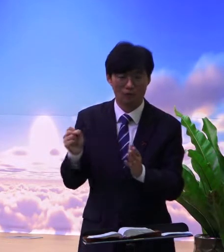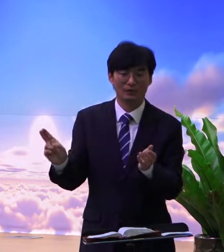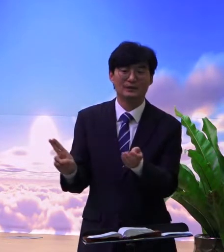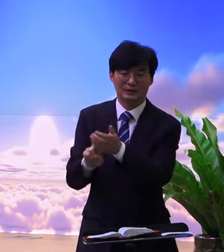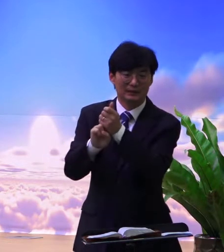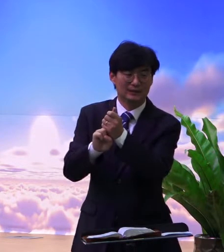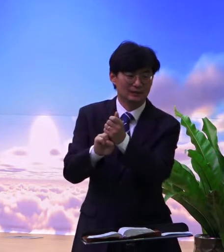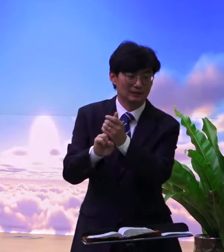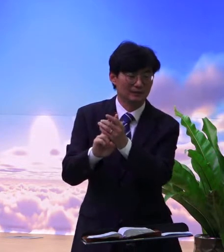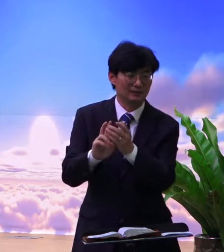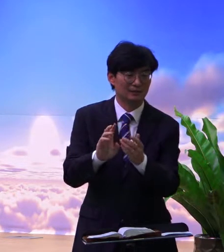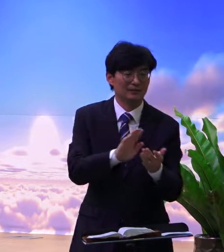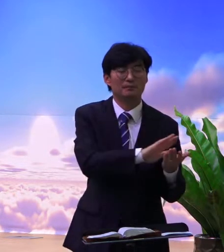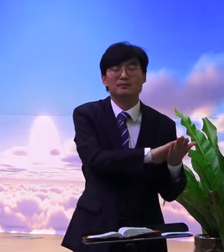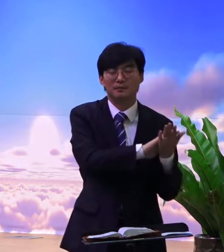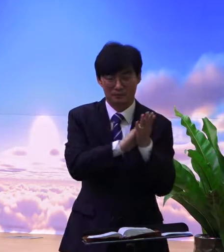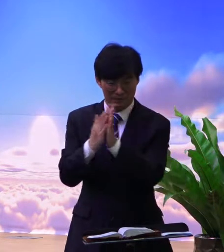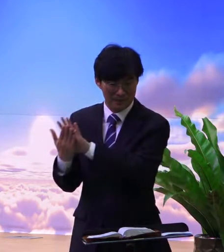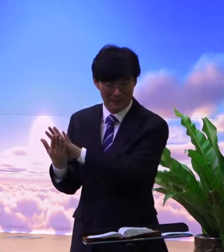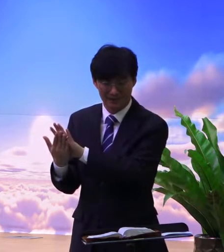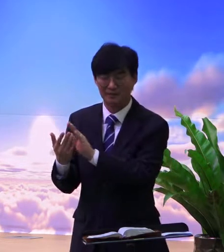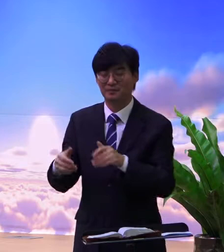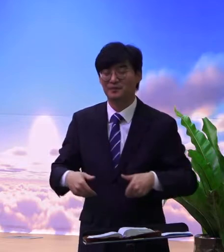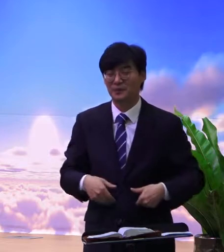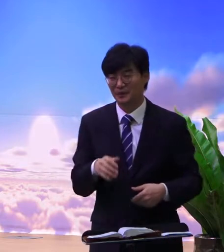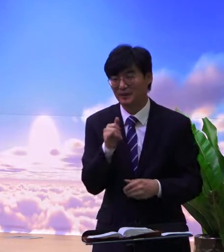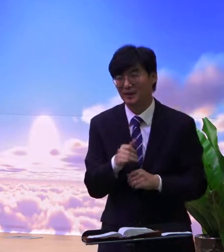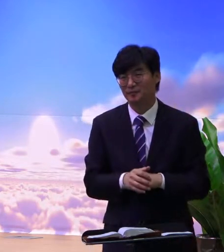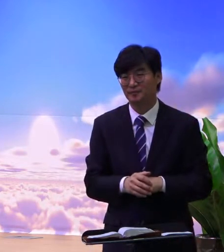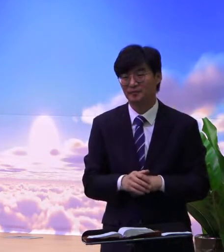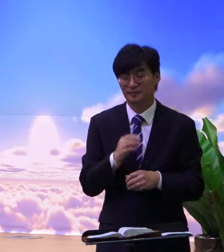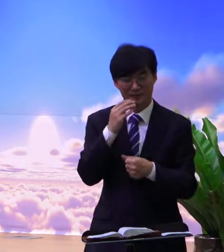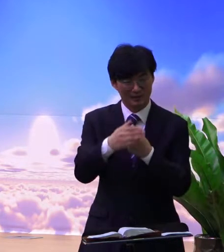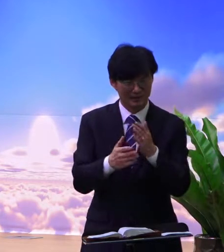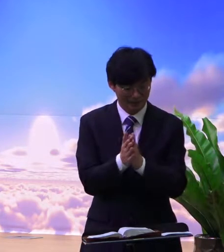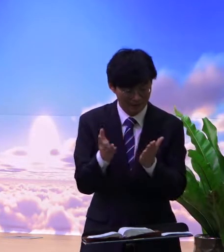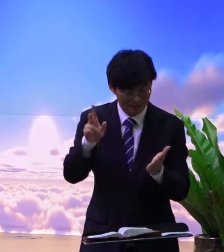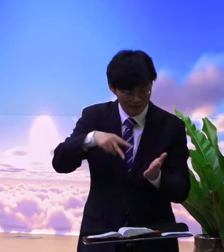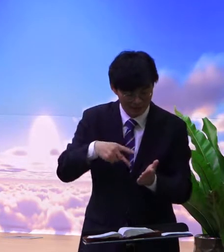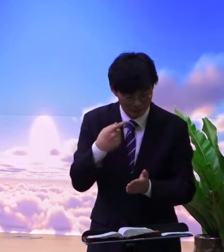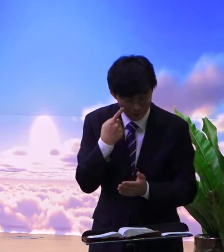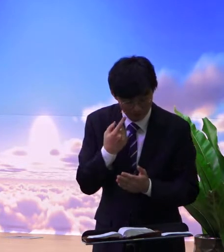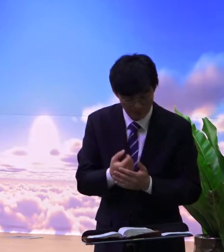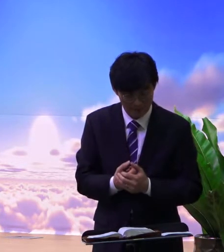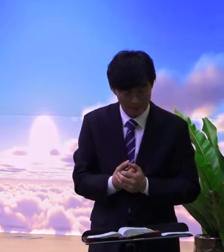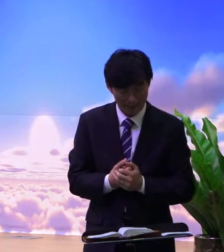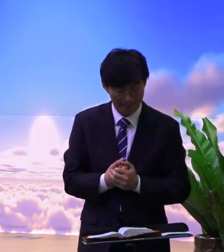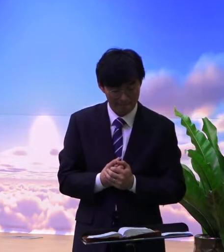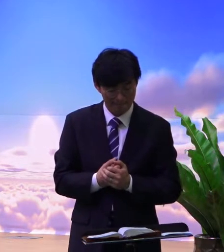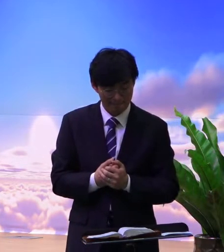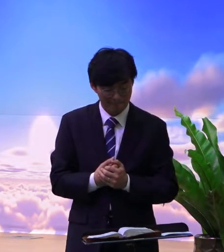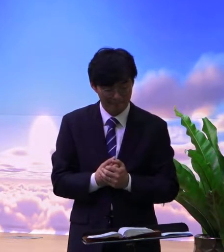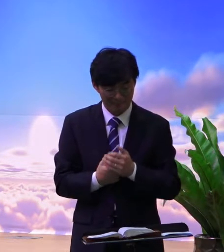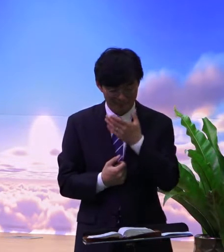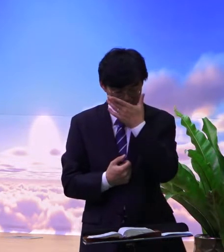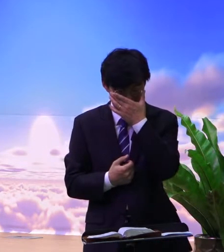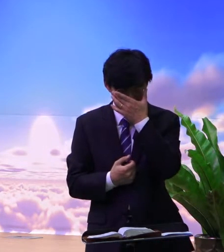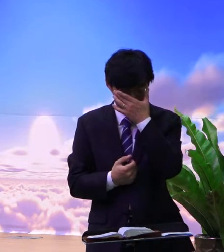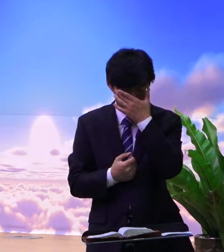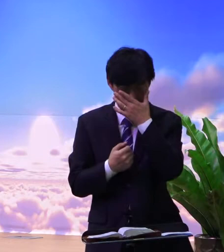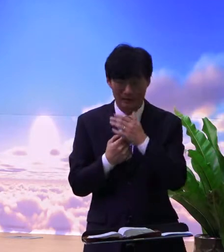것입니다. 여러분, 성경 속에 다니엘을 한번 생각해 보십시오.